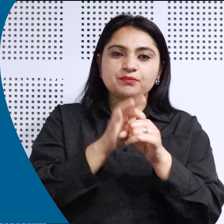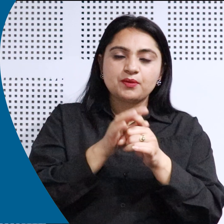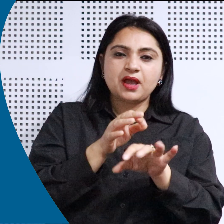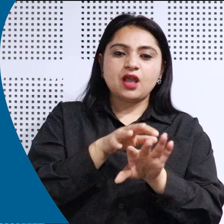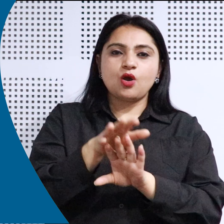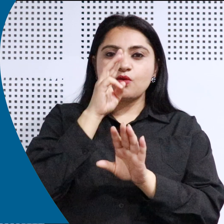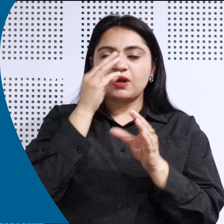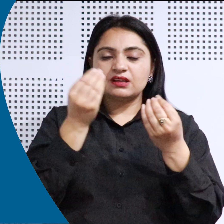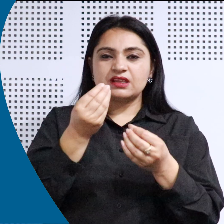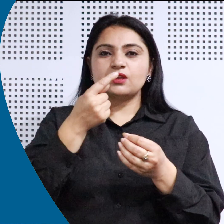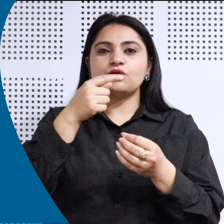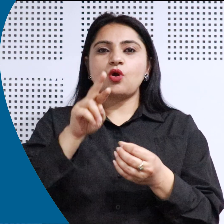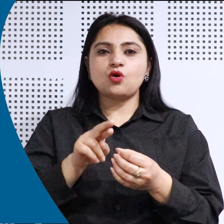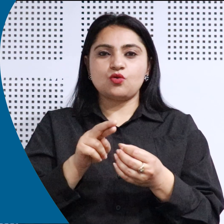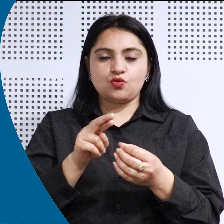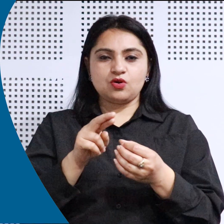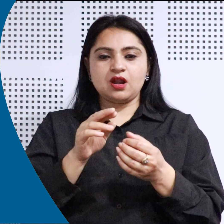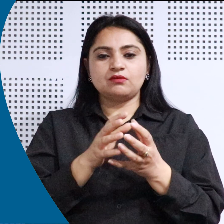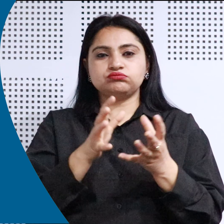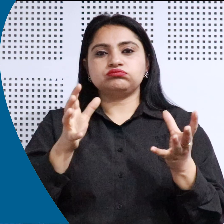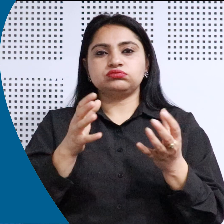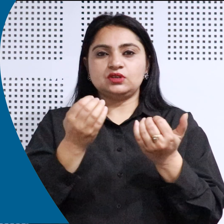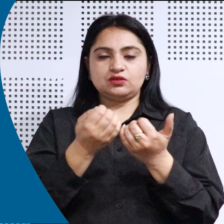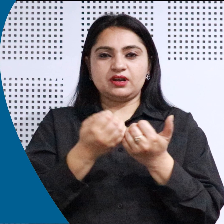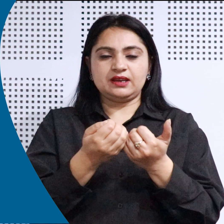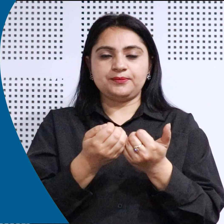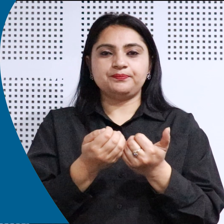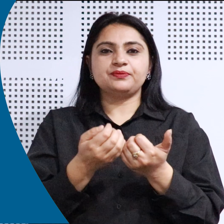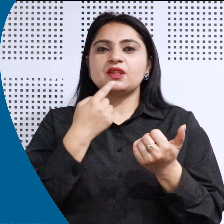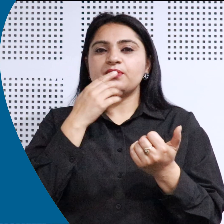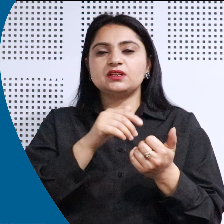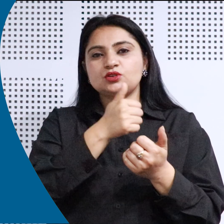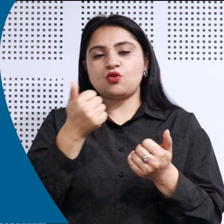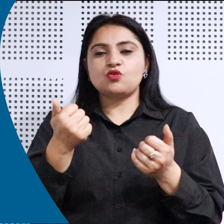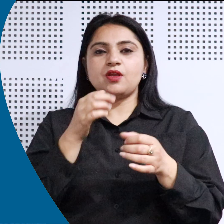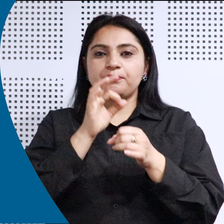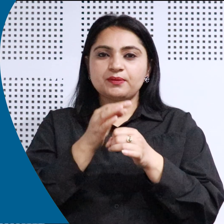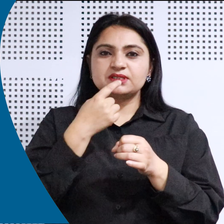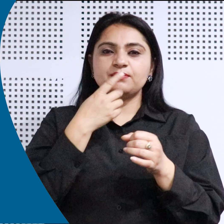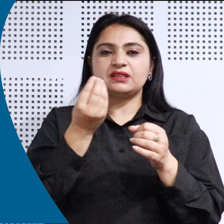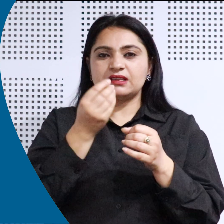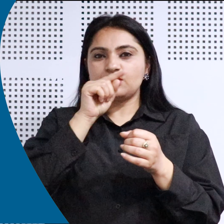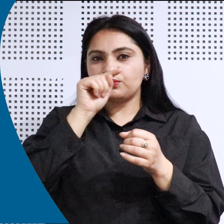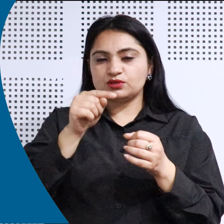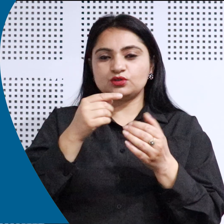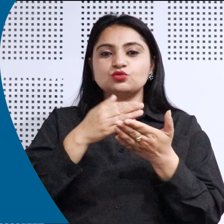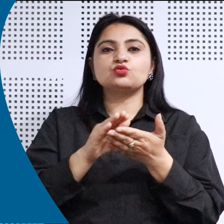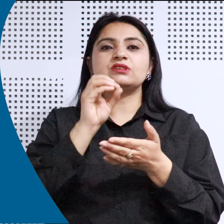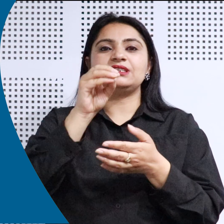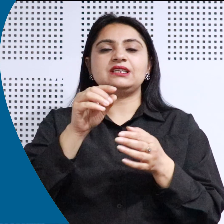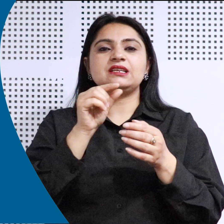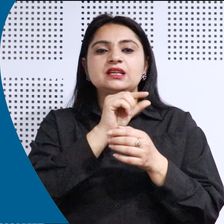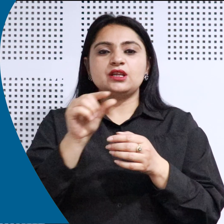व्यवसायहरूमा केही करका दायरालाई बढाउने सन्दर्भमा अन्य व्यवसाय भन्दा चाहिँ केही प्रतिशत छुट दिने विषय, यसलाई